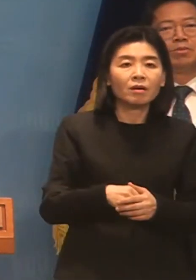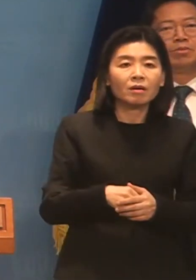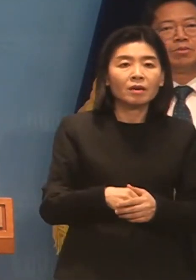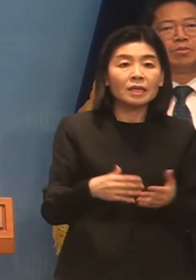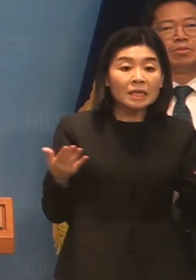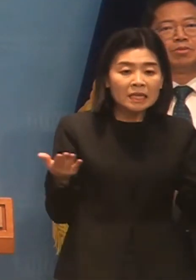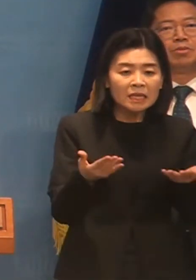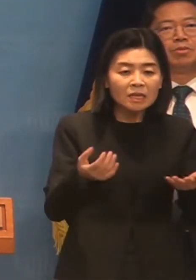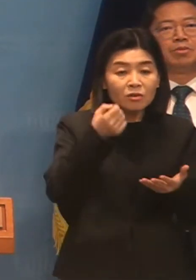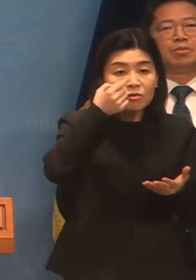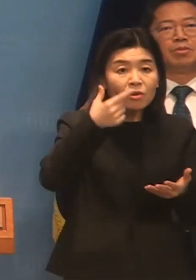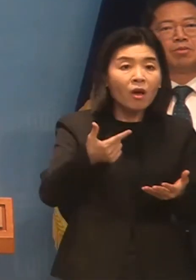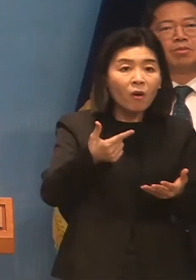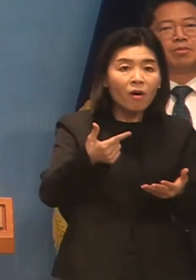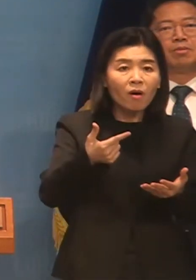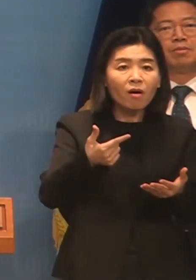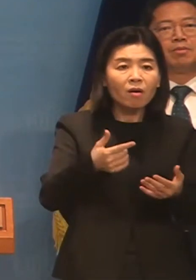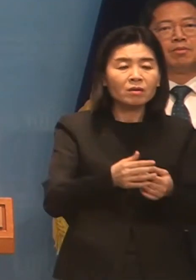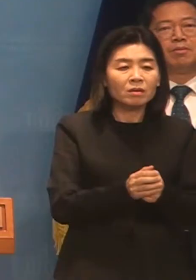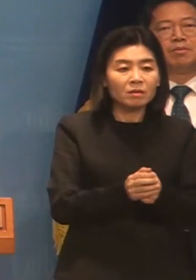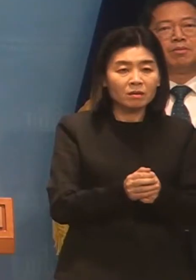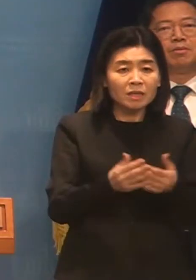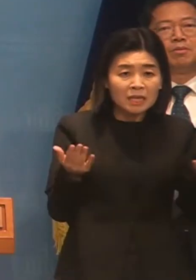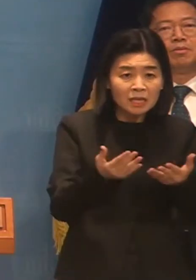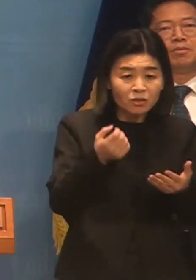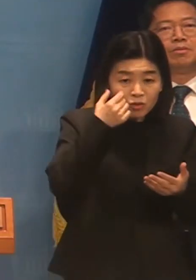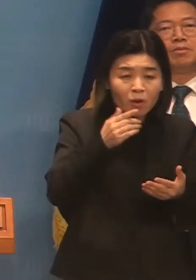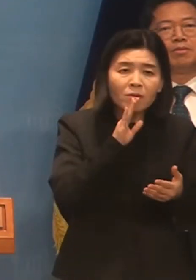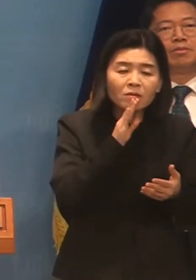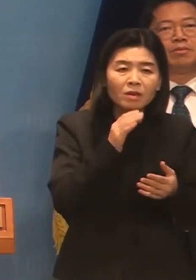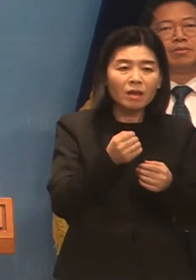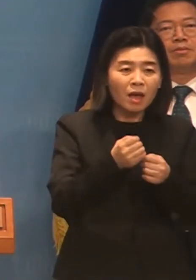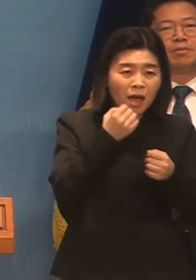6개월짜리 일을 하면서 매달 3회 계약서를 써야만 합니다.